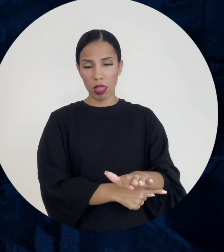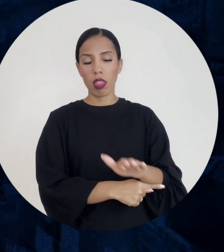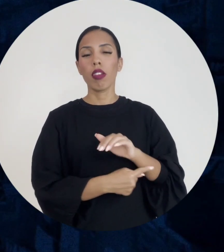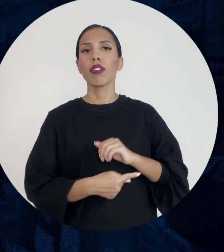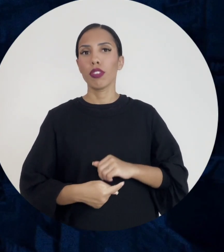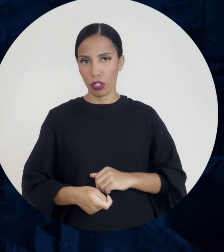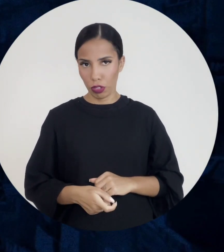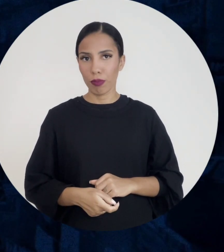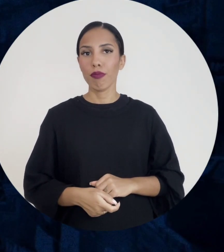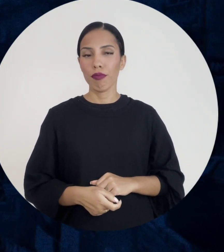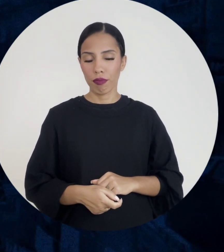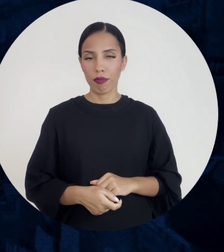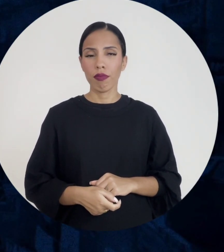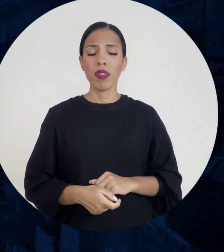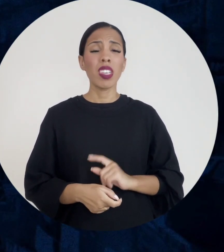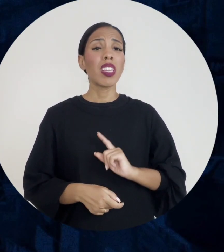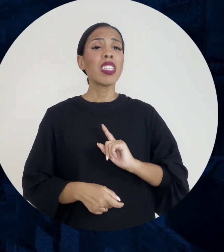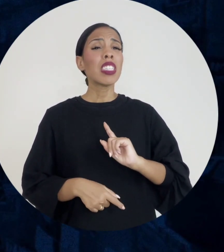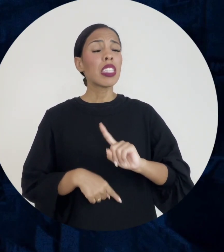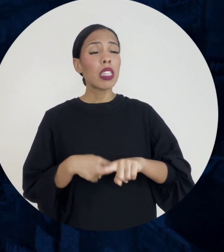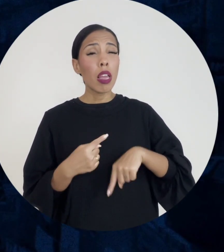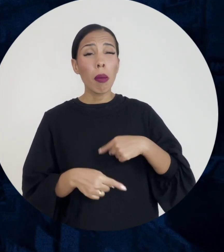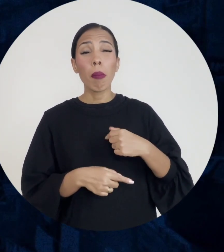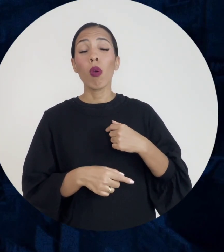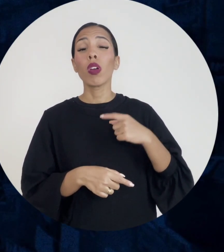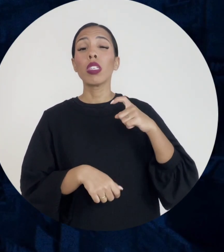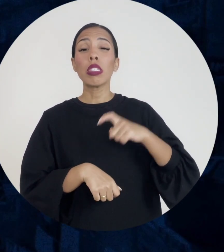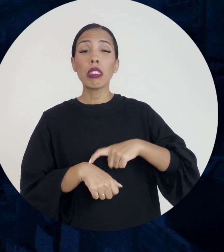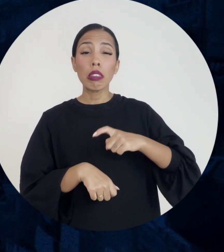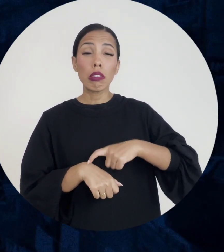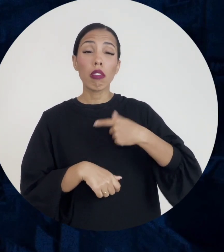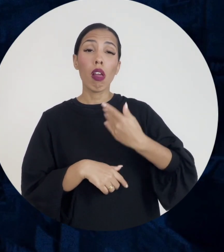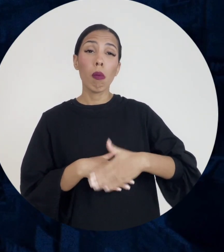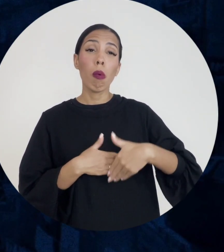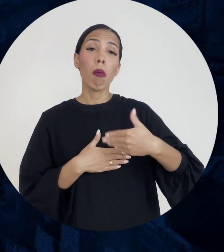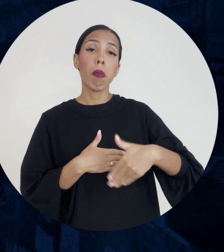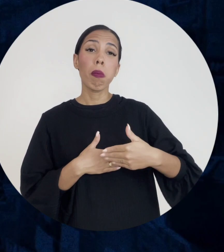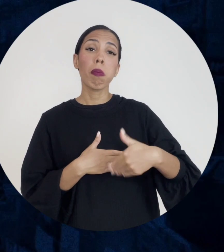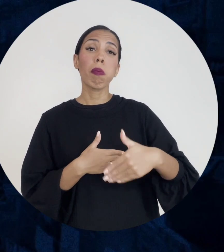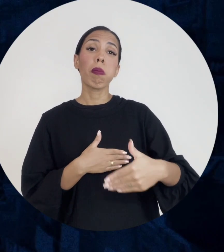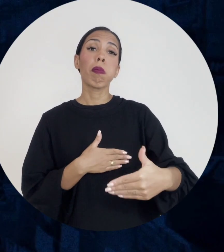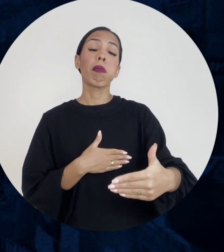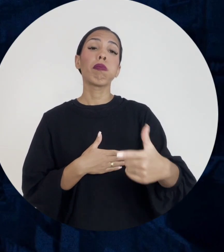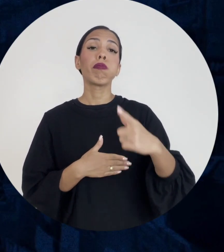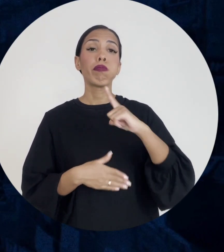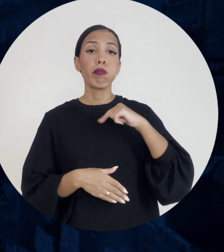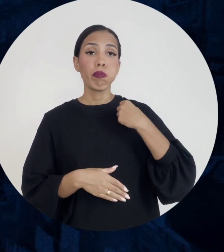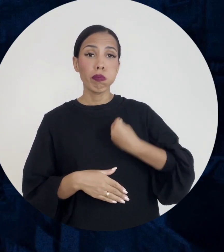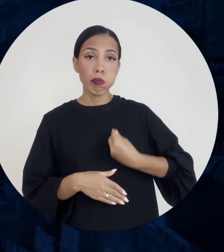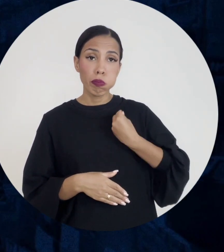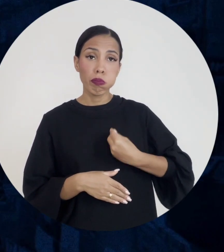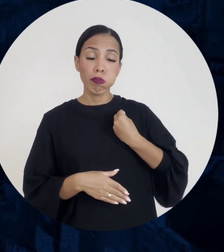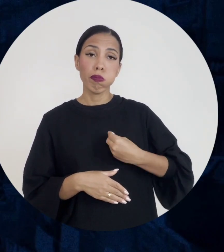engano. E aí, mas depois de muito tempo, ela se aprimorou